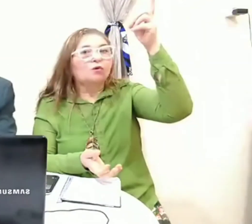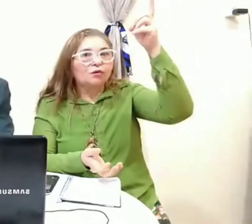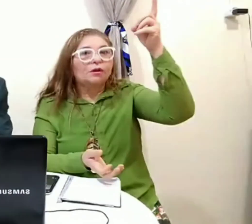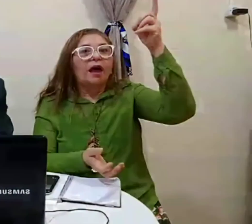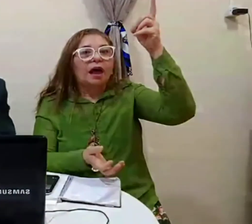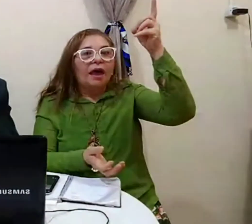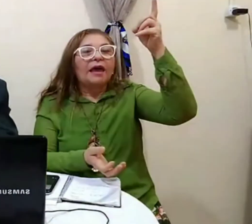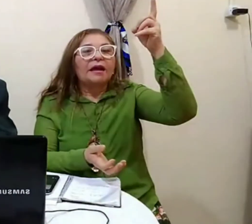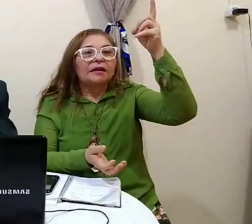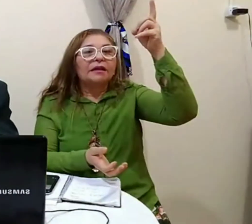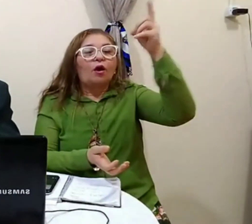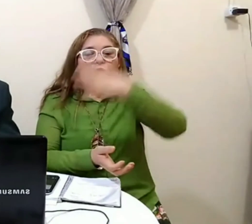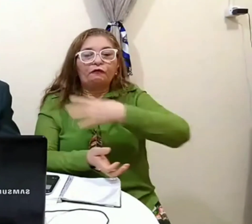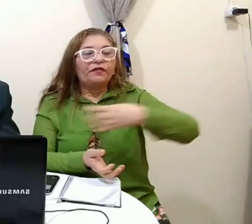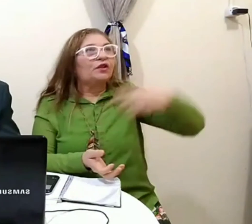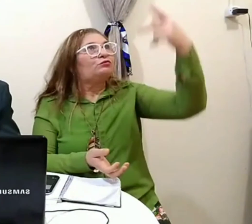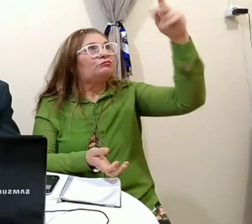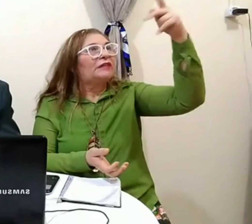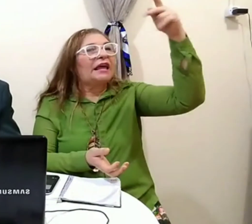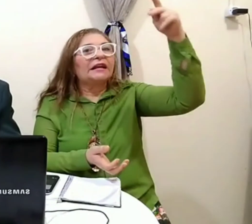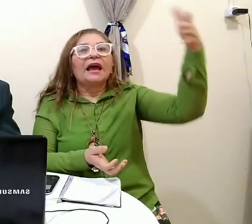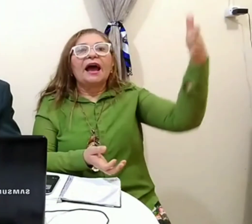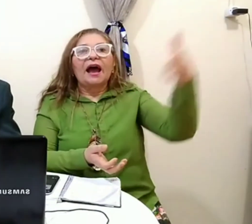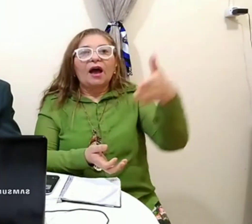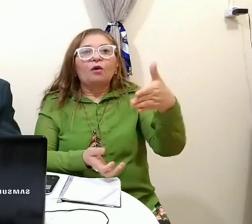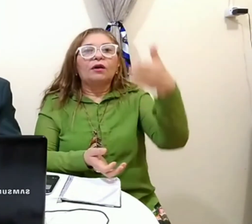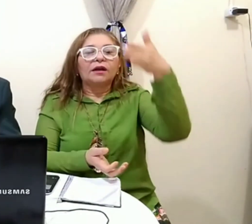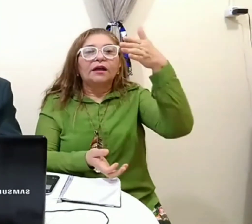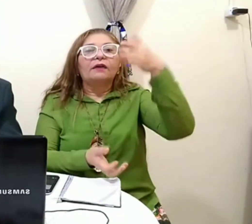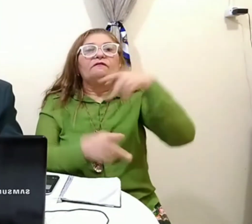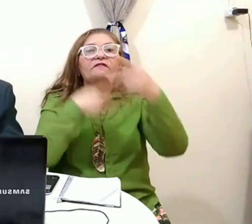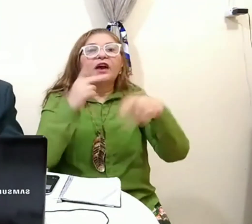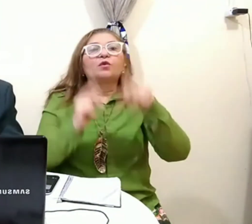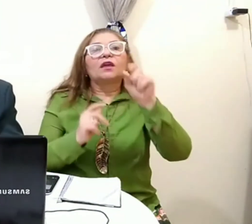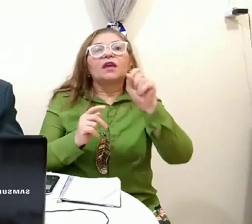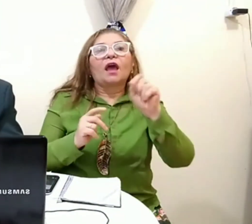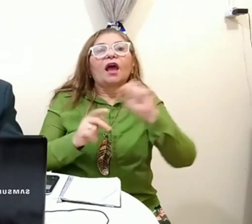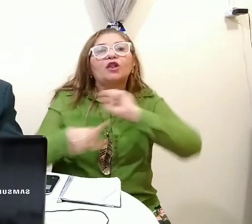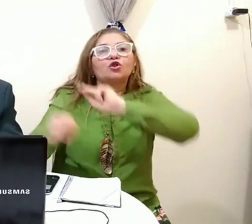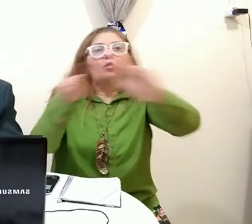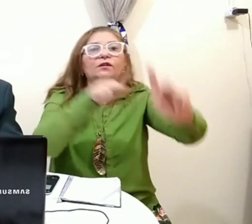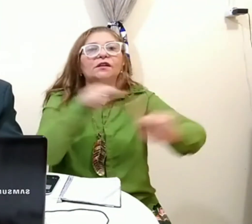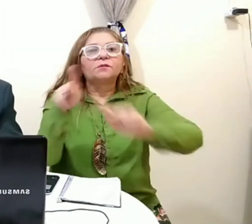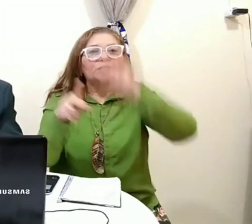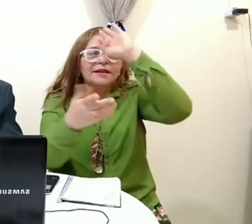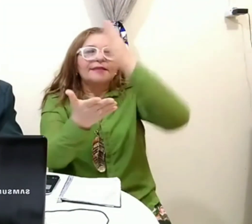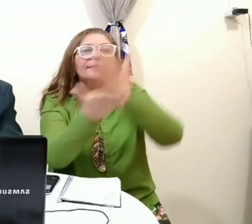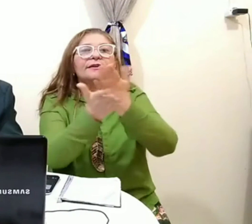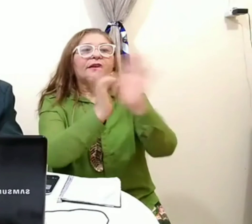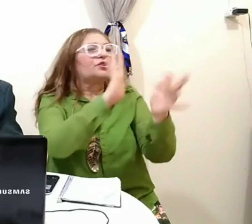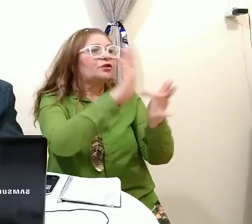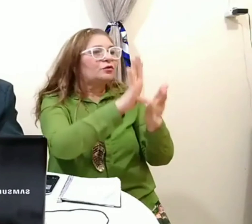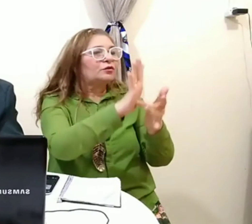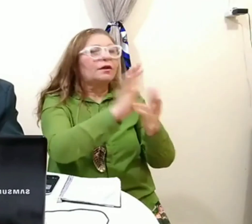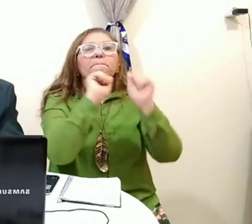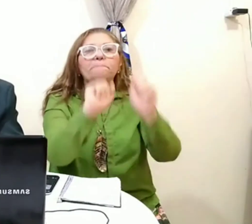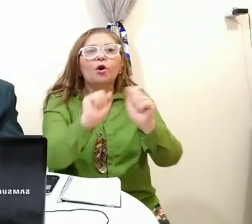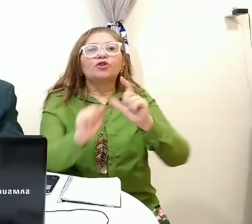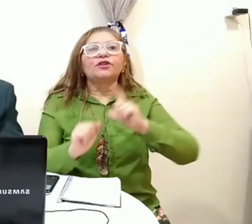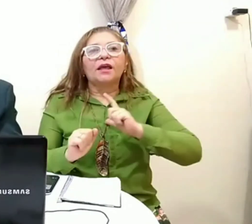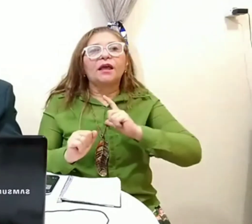testemunho de que por meio do seu nome, todo aquele que nele crê, recebe remissão de pecado. Pedro